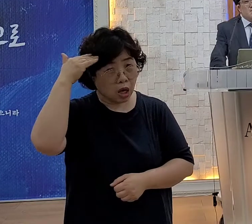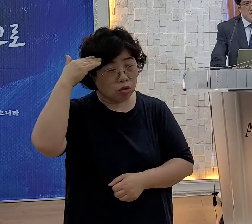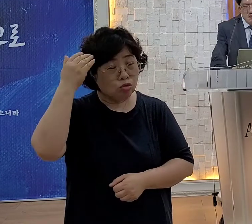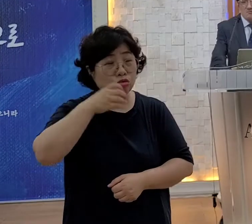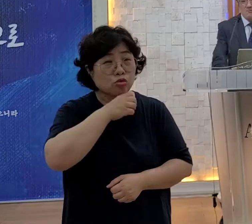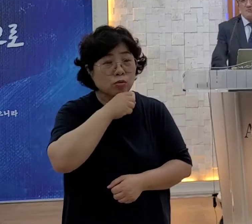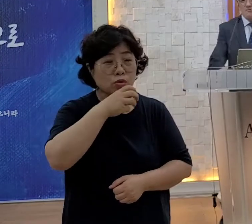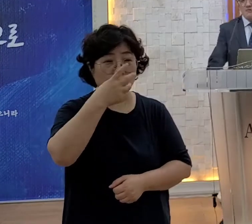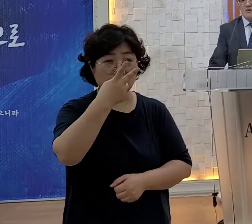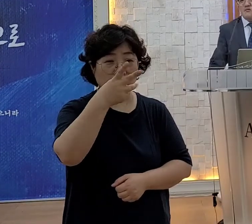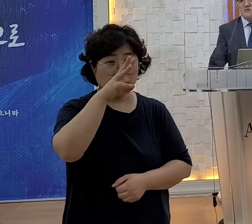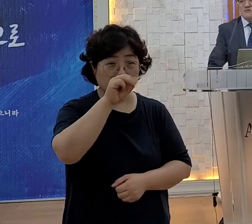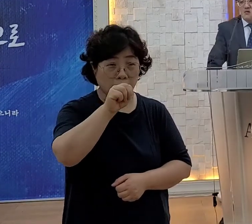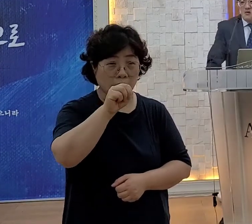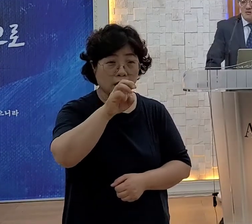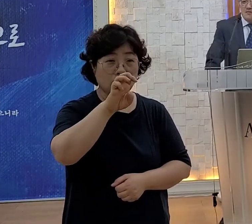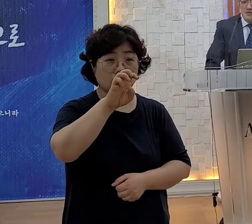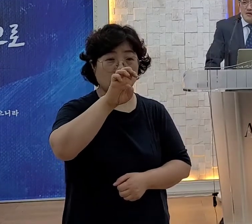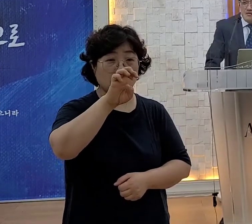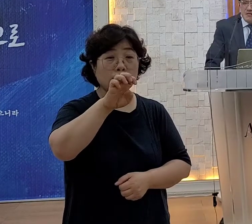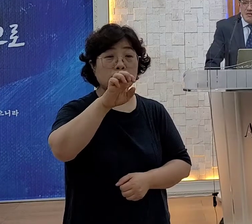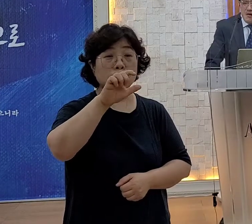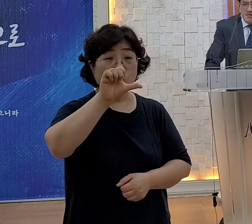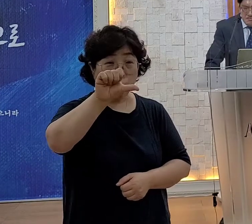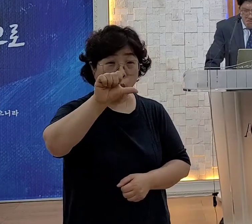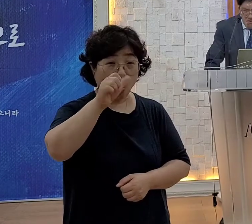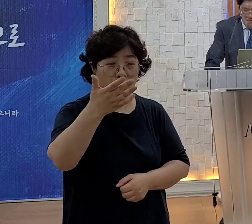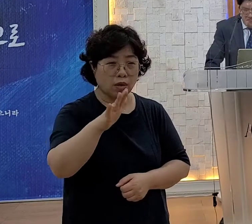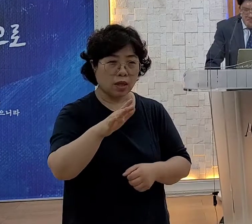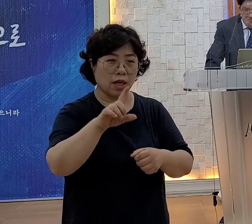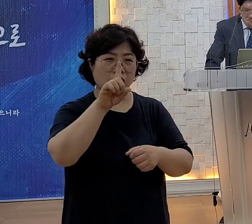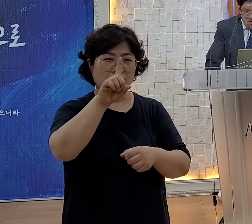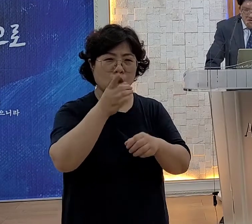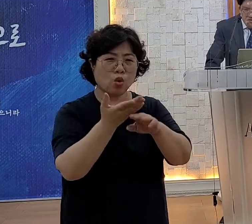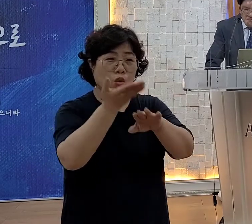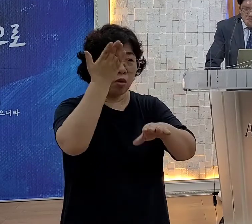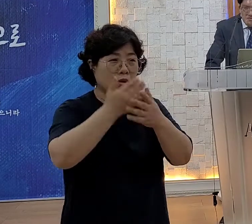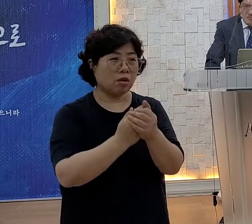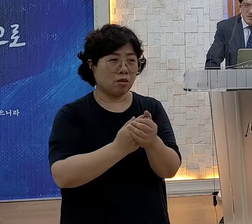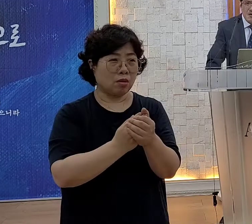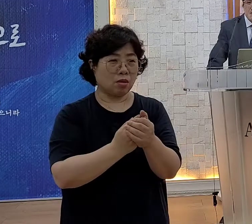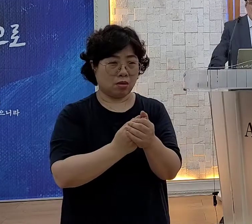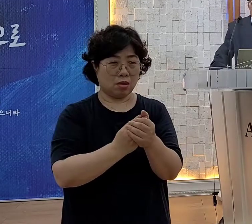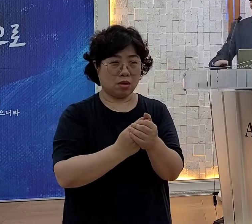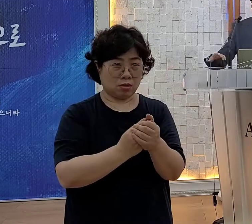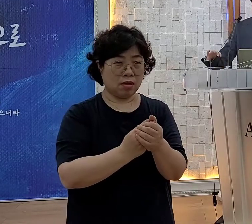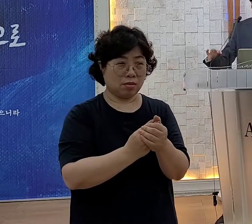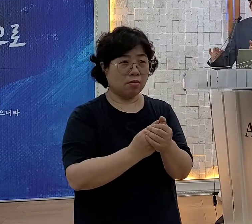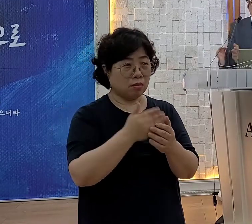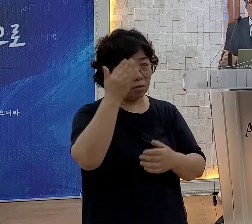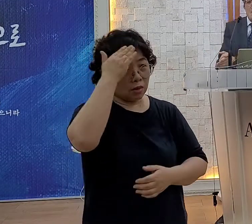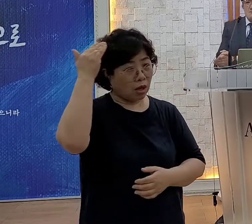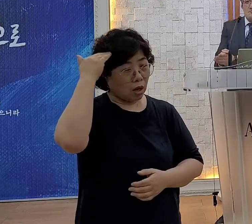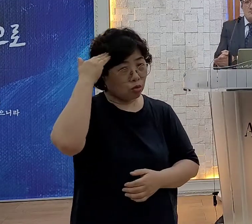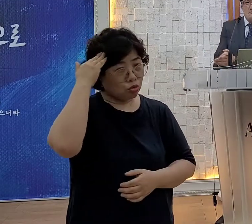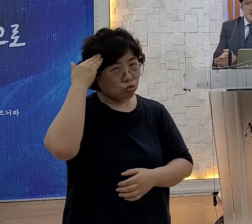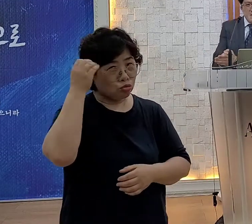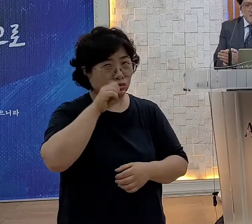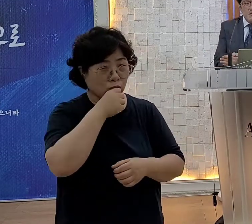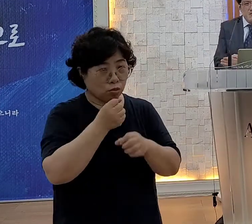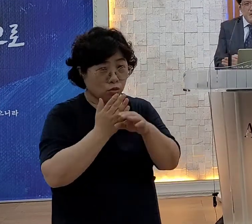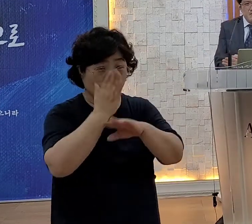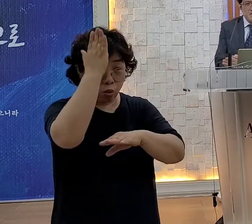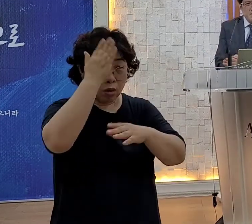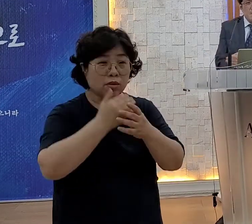거기서 한국 신기록으로 깨면서 금메달을 땄다 그럽니다. 우상혁 선수였습니다. 그래가지고 작년에 이제 도쿄